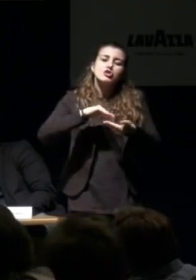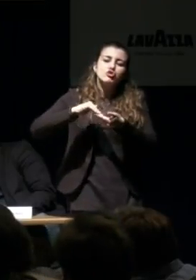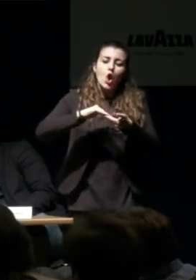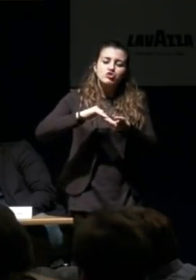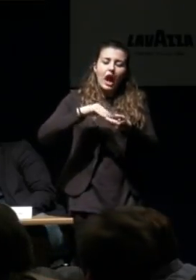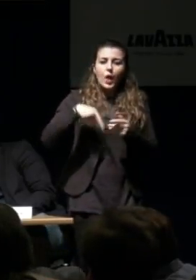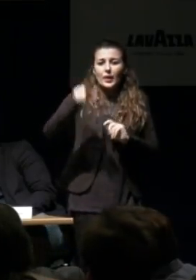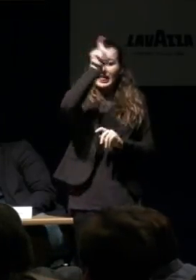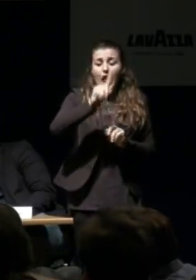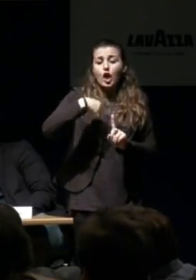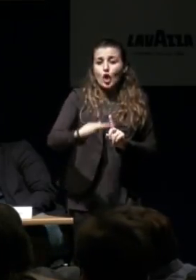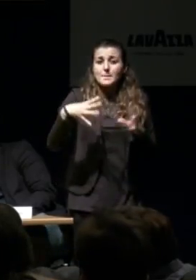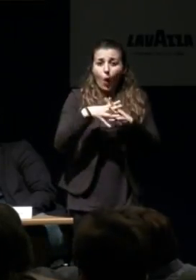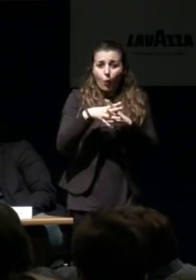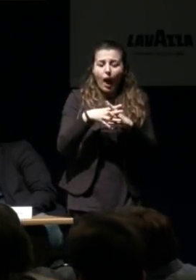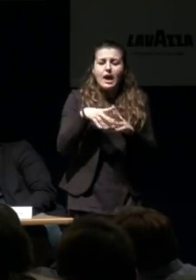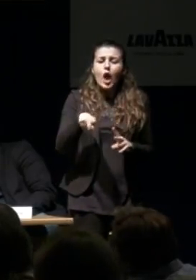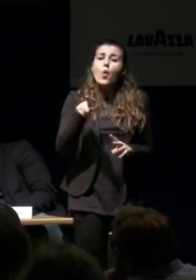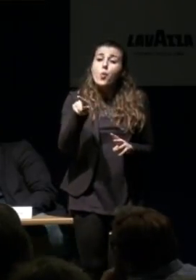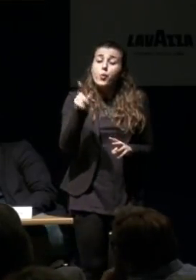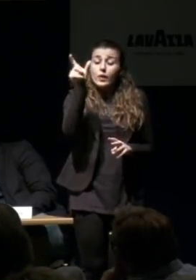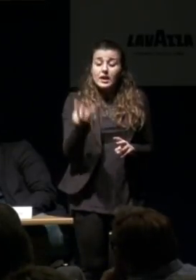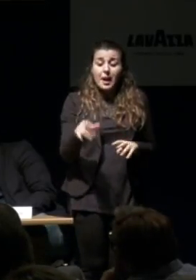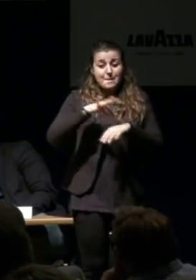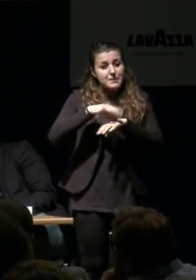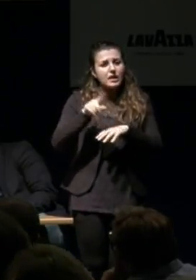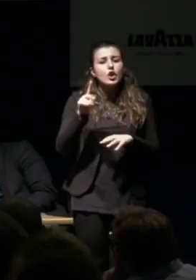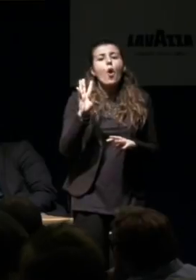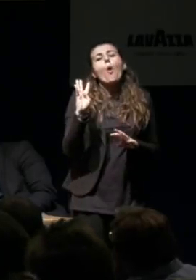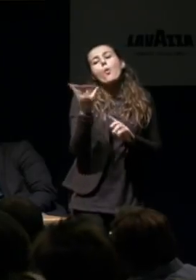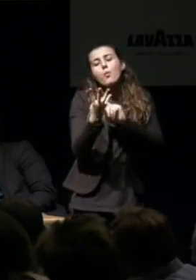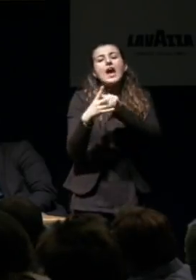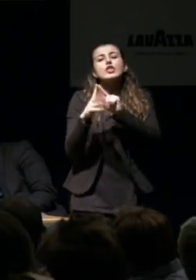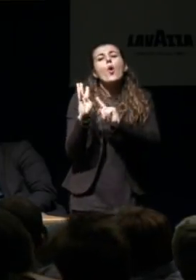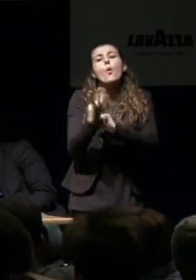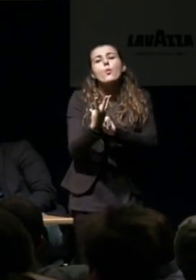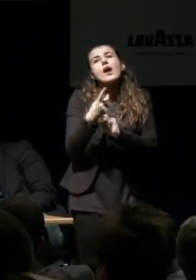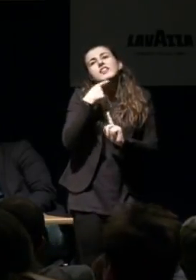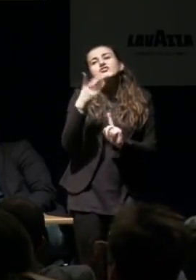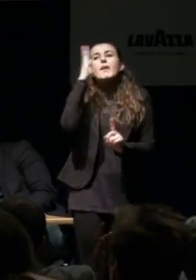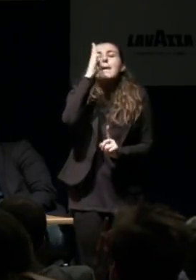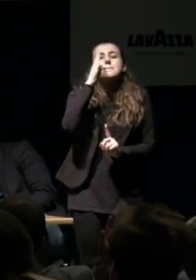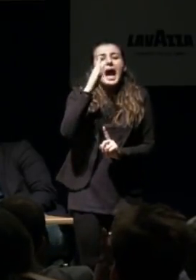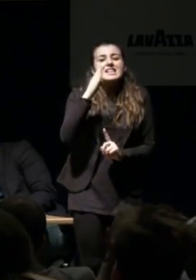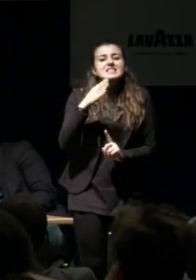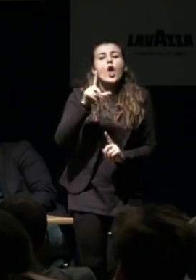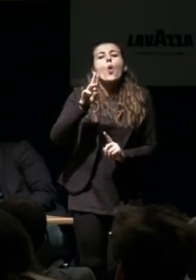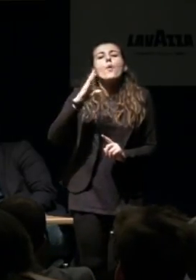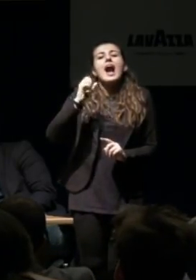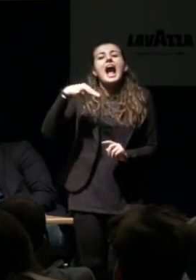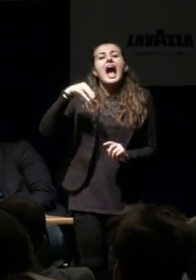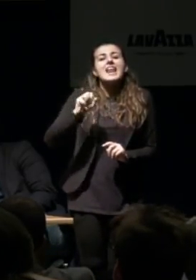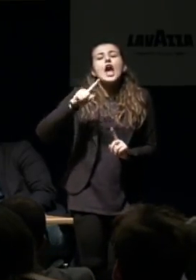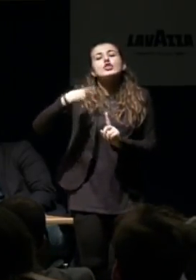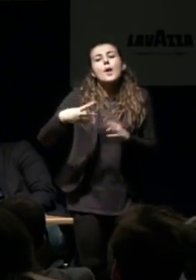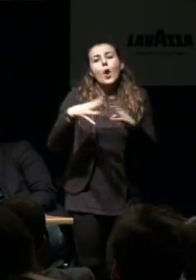che era uno dei quattro passi della lucania del dopoguerra mario rossi doria rocco scotellaro